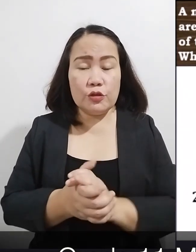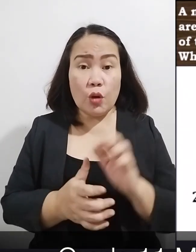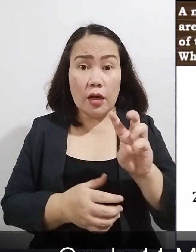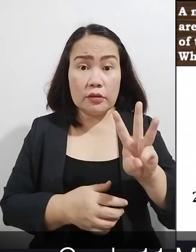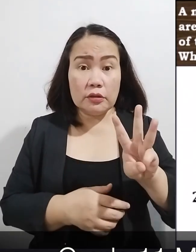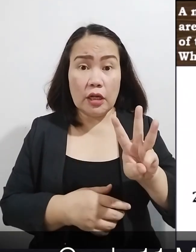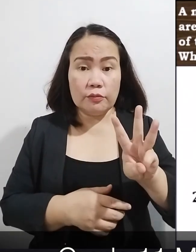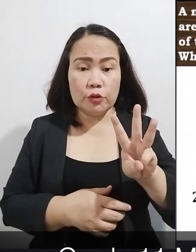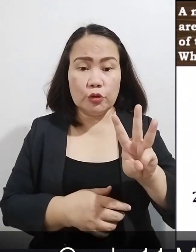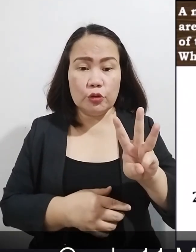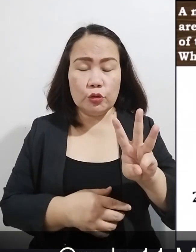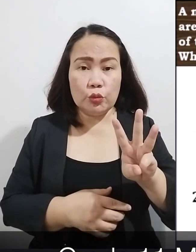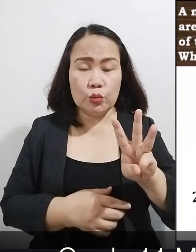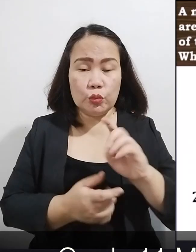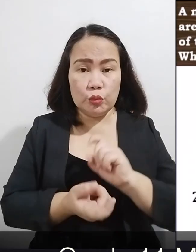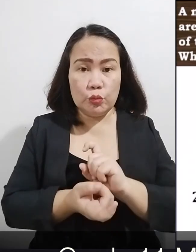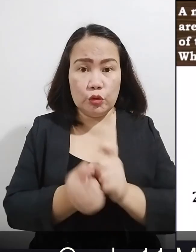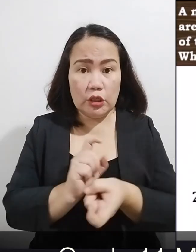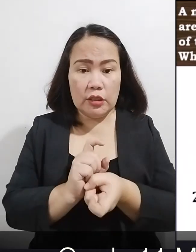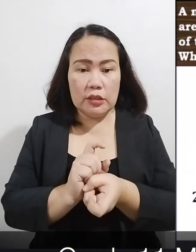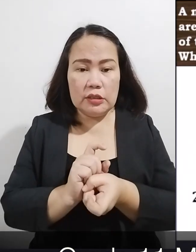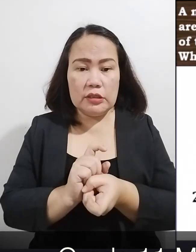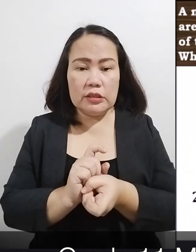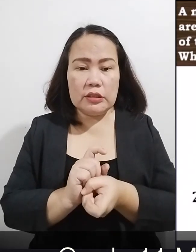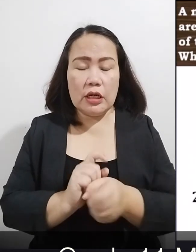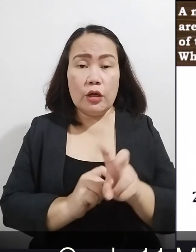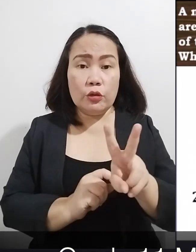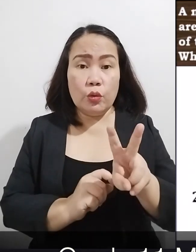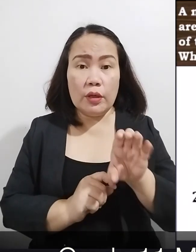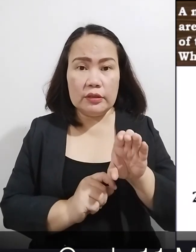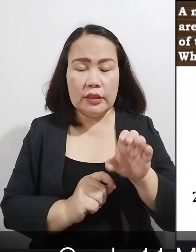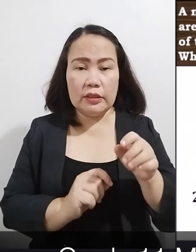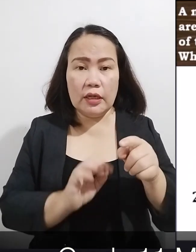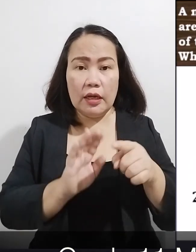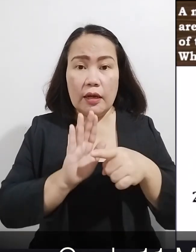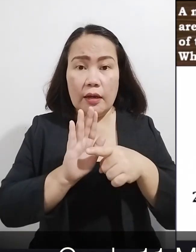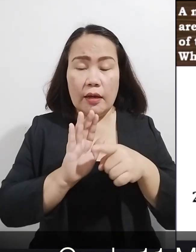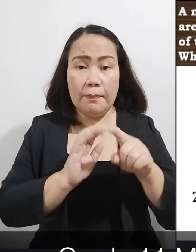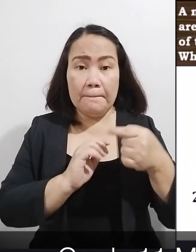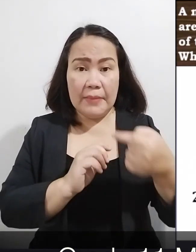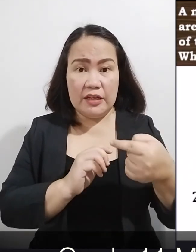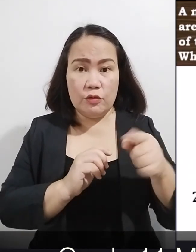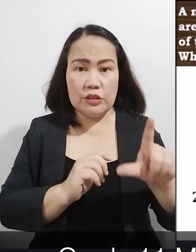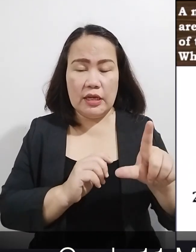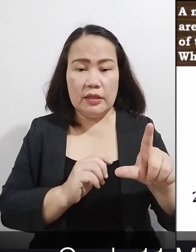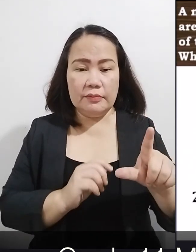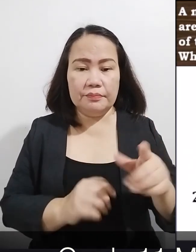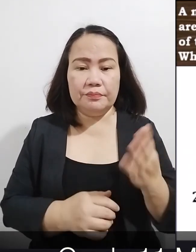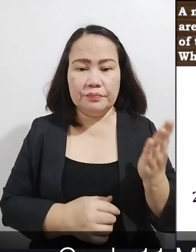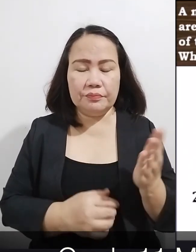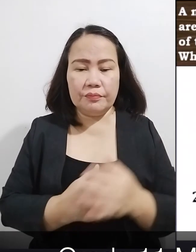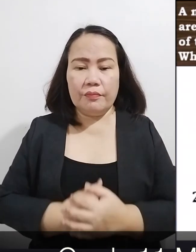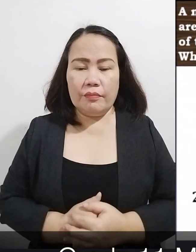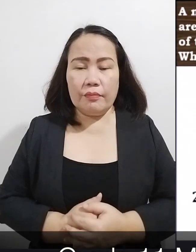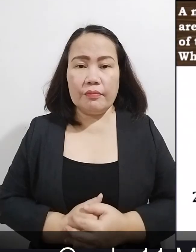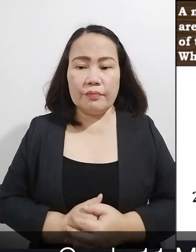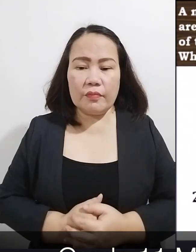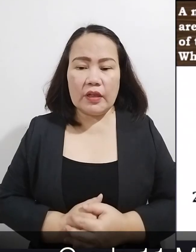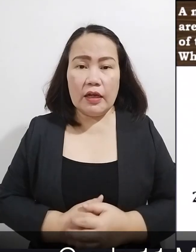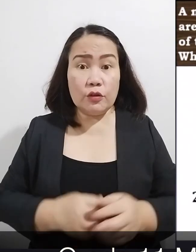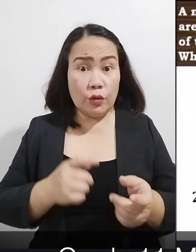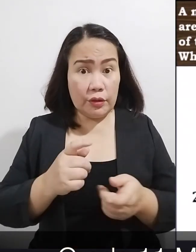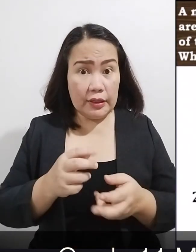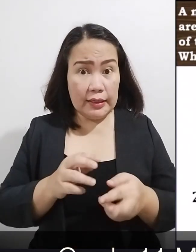W, pinalitan natin ng 200 minus L. So ito ay para i-express lang yung ating function in terms